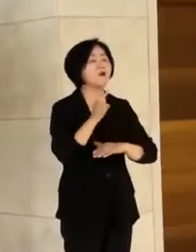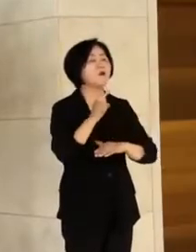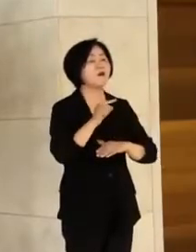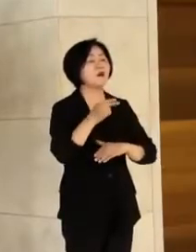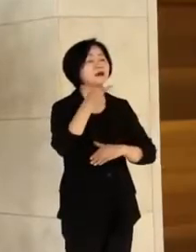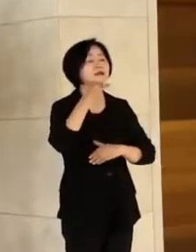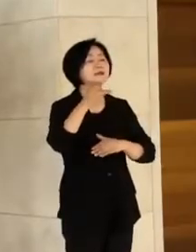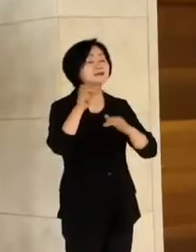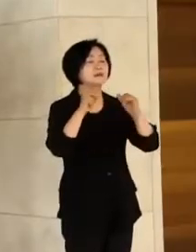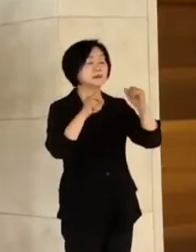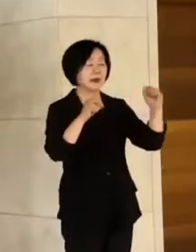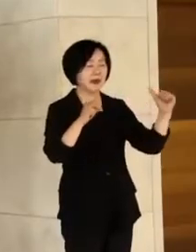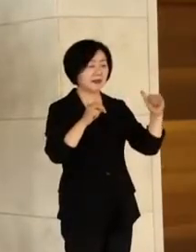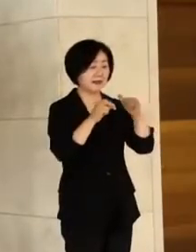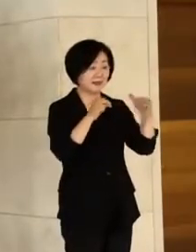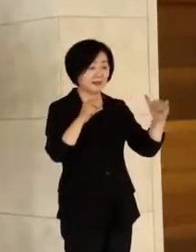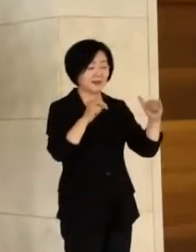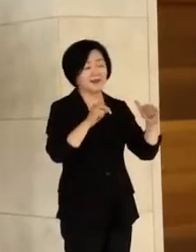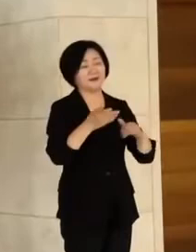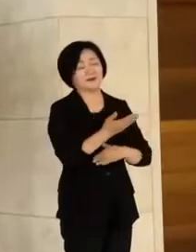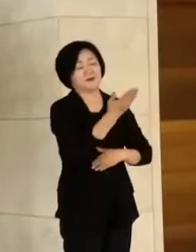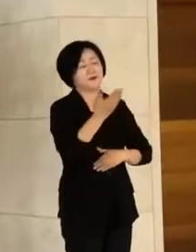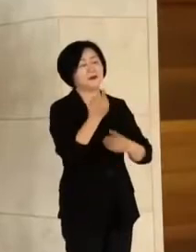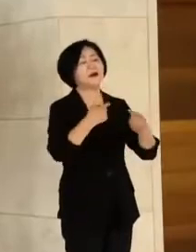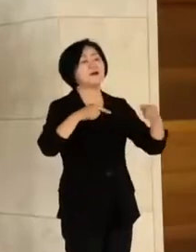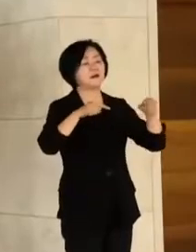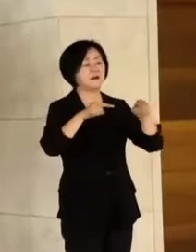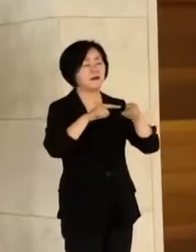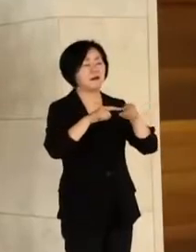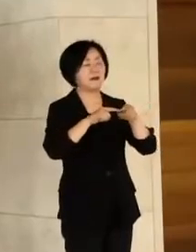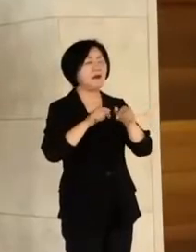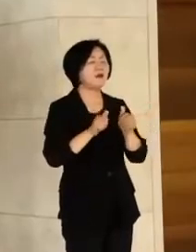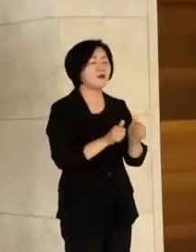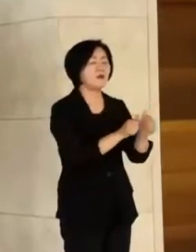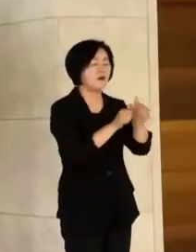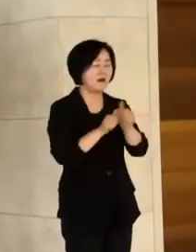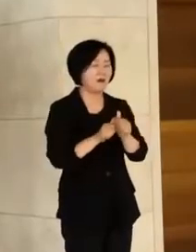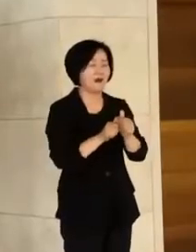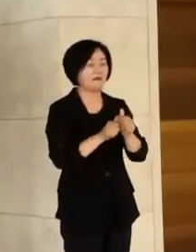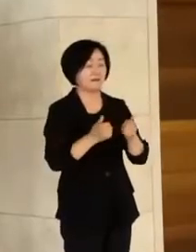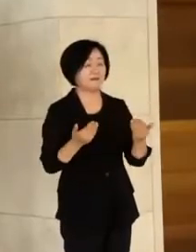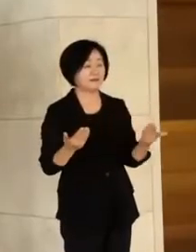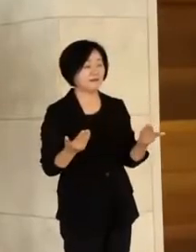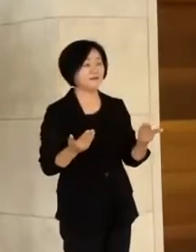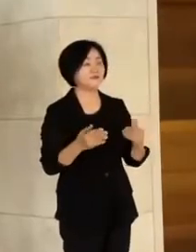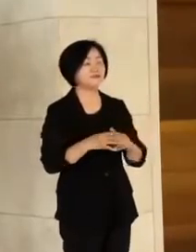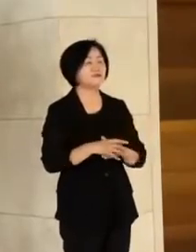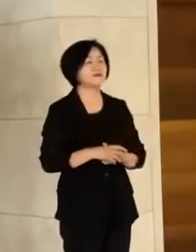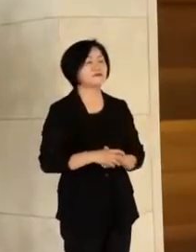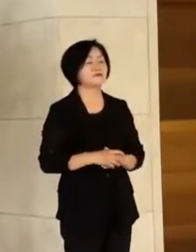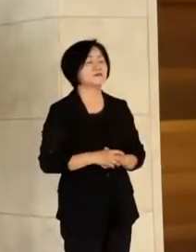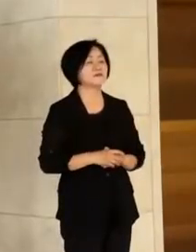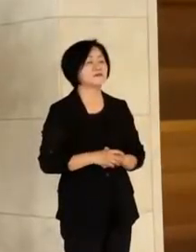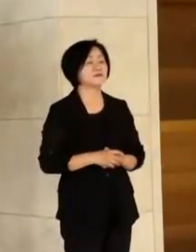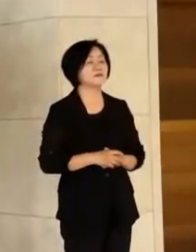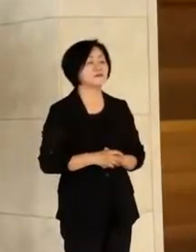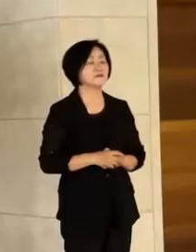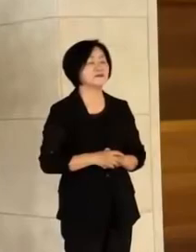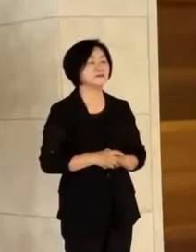모두 12만 국민과 함께 동행한 결과입니다.